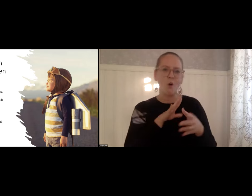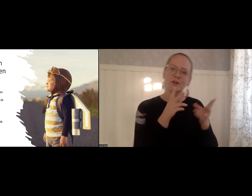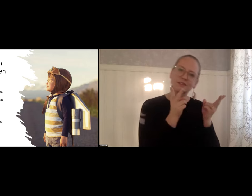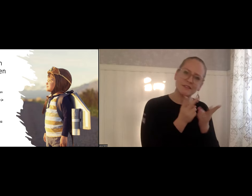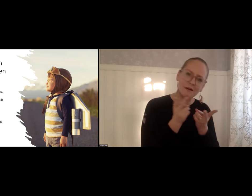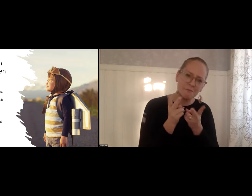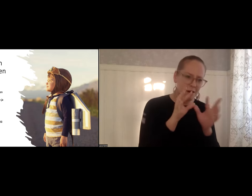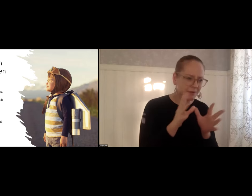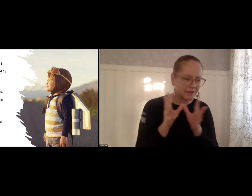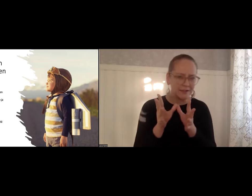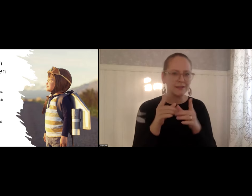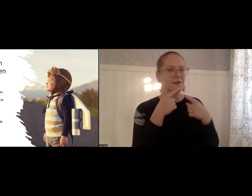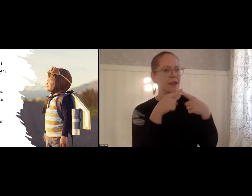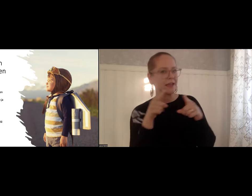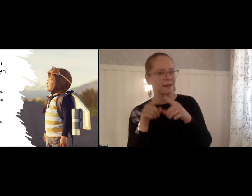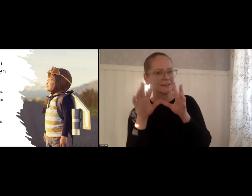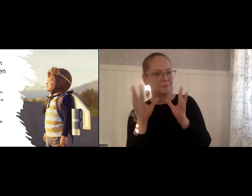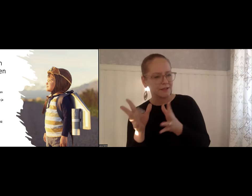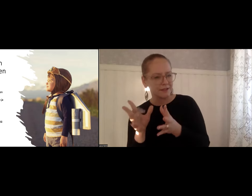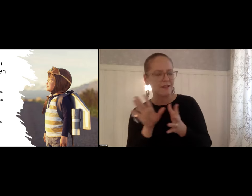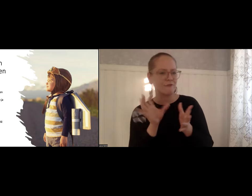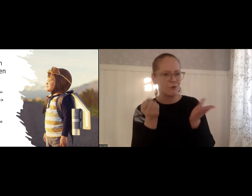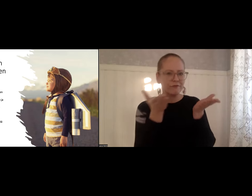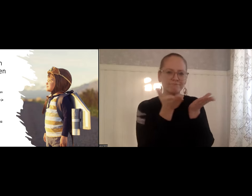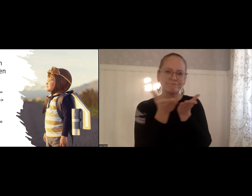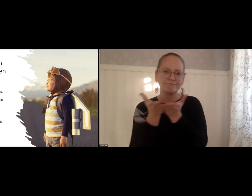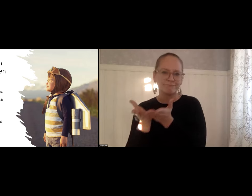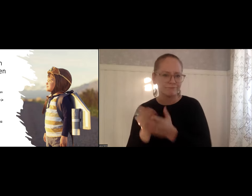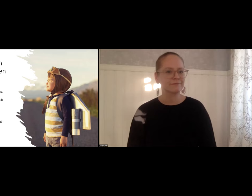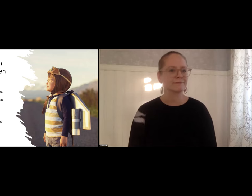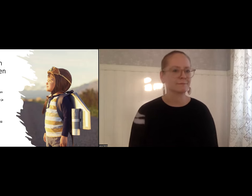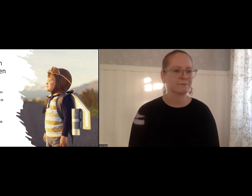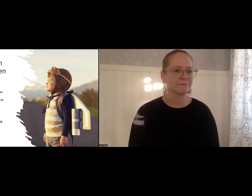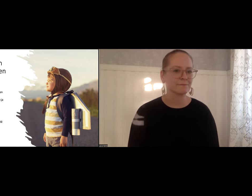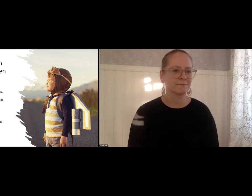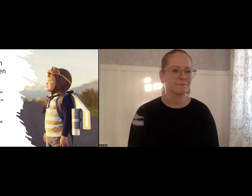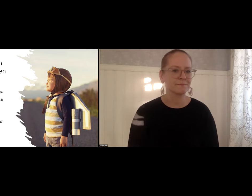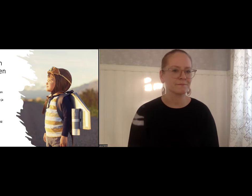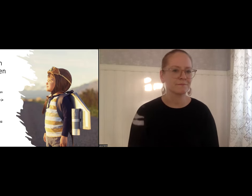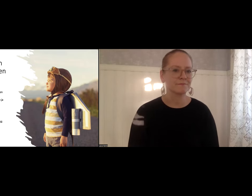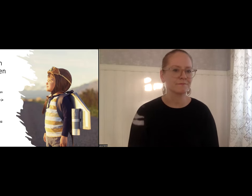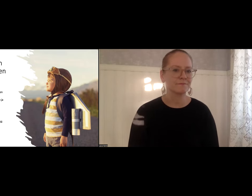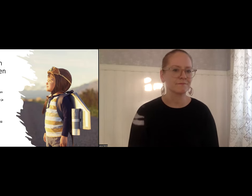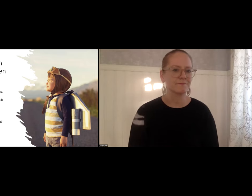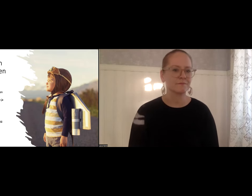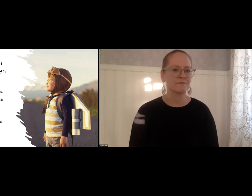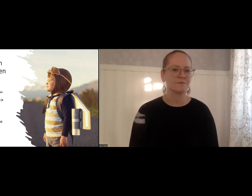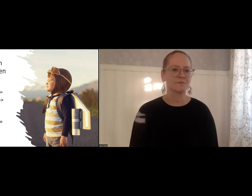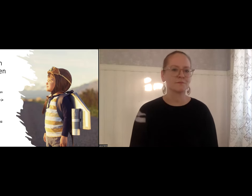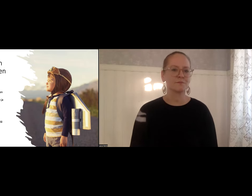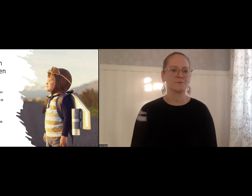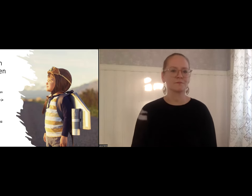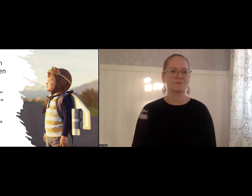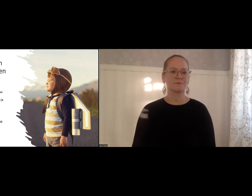sitä voi tukea myös esimerkiksi vertailemalla lapsen kieltä muihin vieraisiin kieliin, esimerkiksi, että millaisia piirteitä